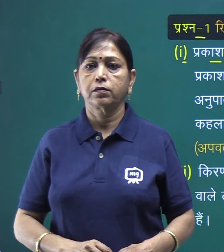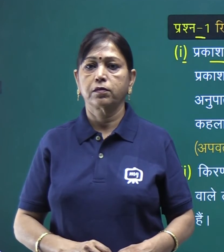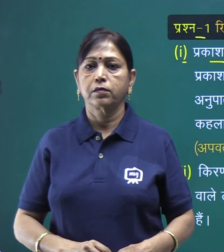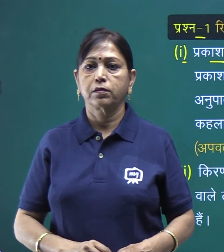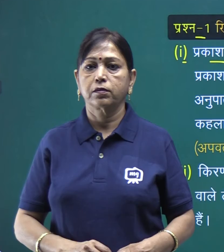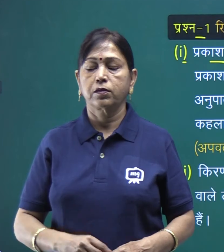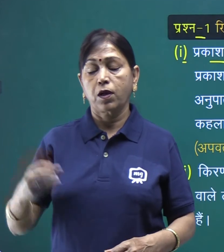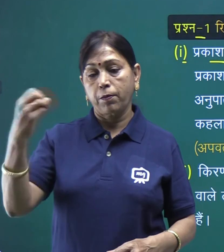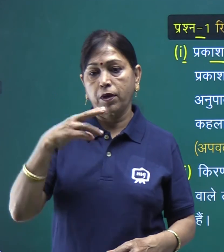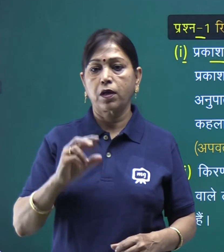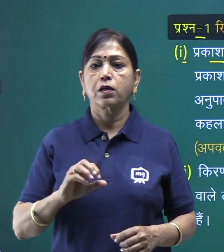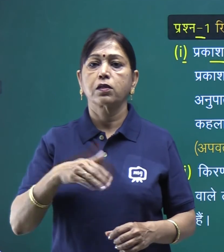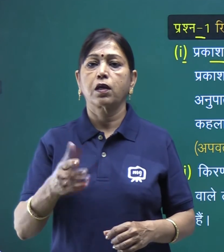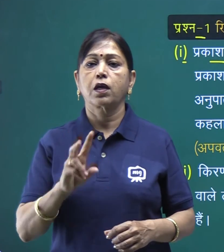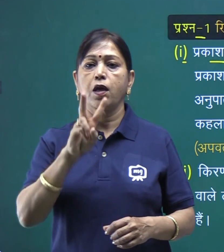प्रकाश के निर्वात में